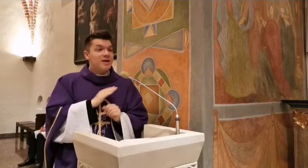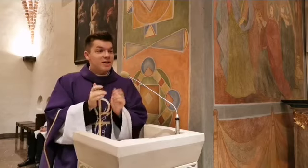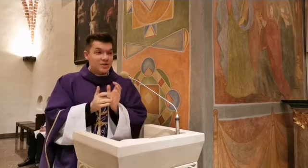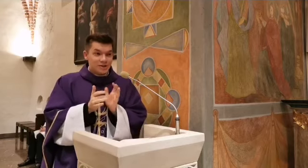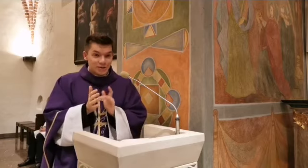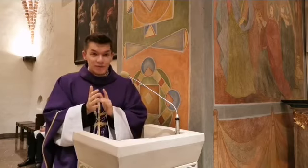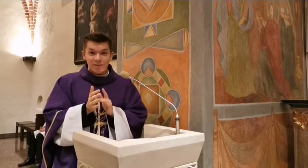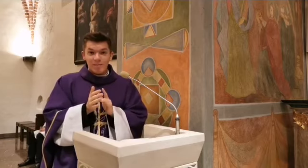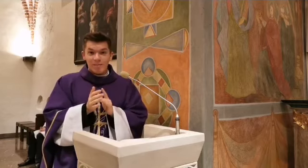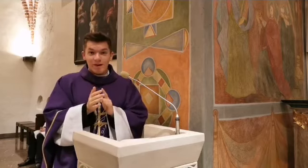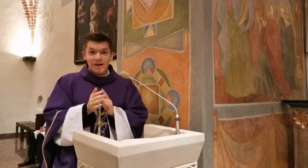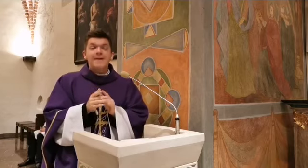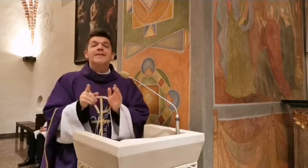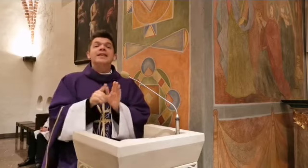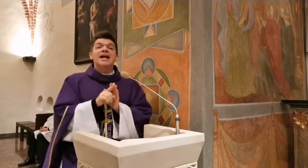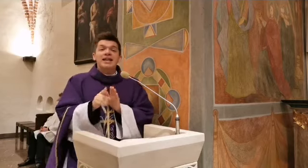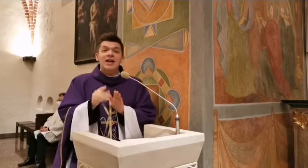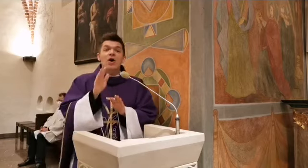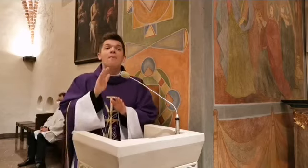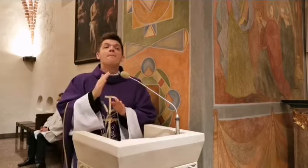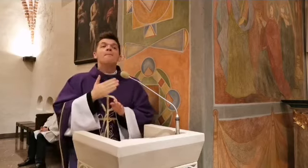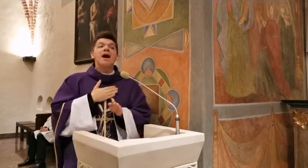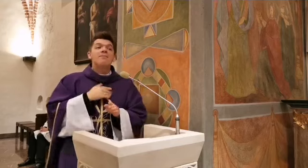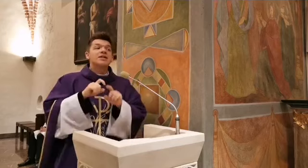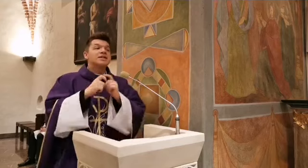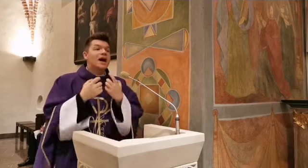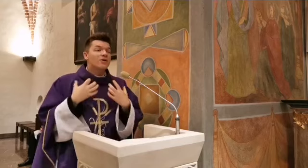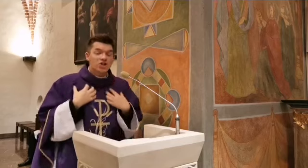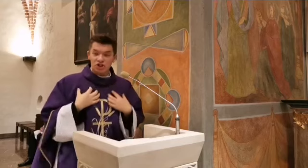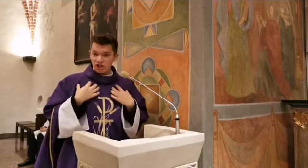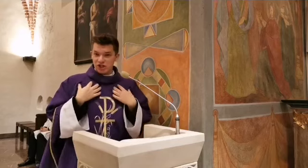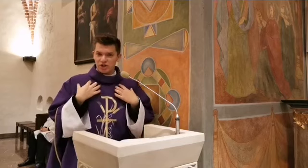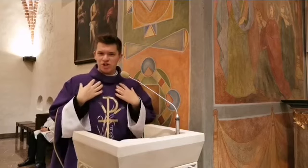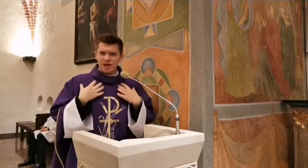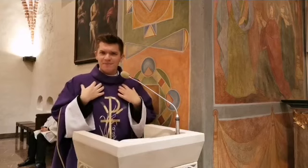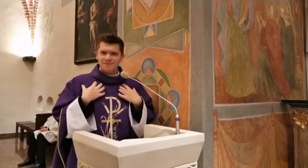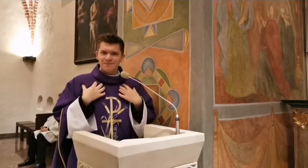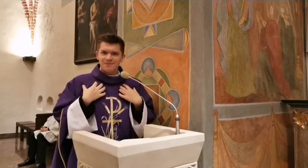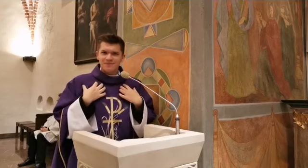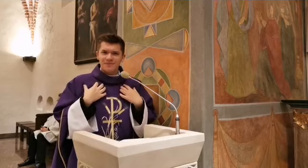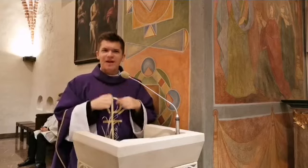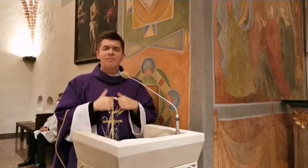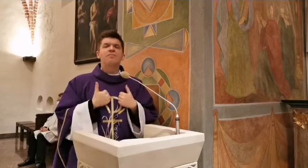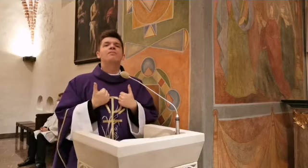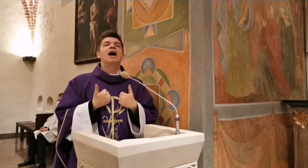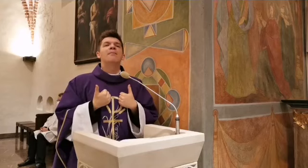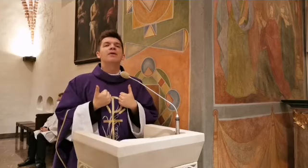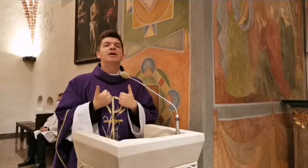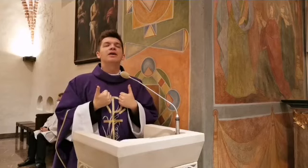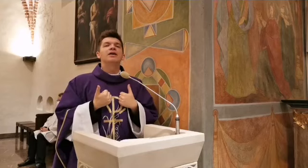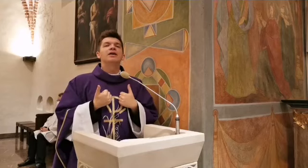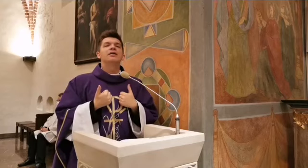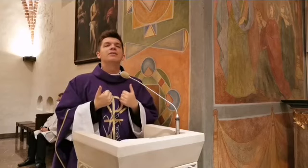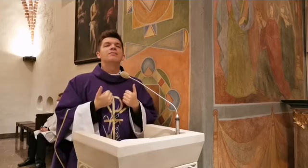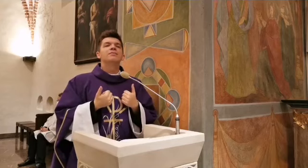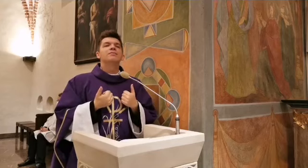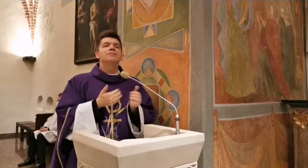naszej śmierci z Jezusem. Dlatego mamy całe życie, aby